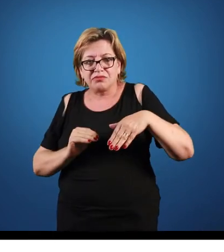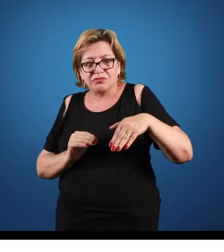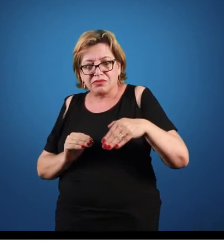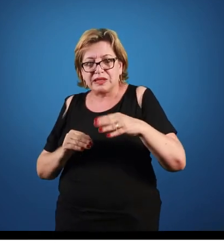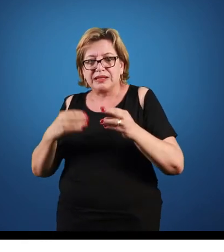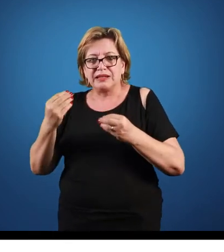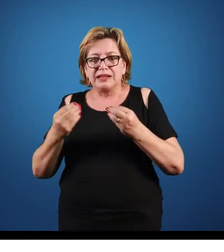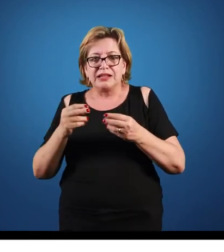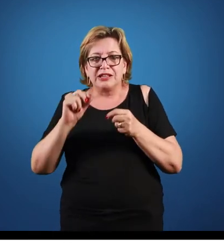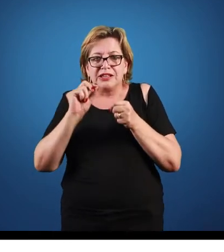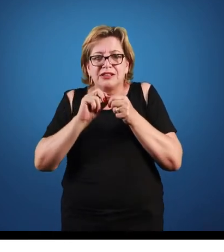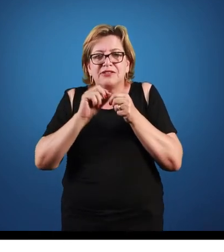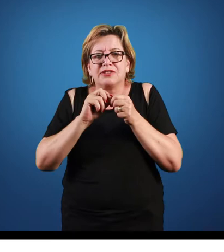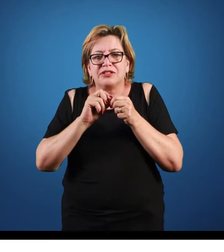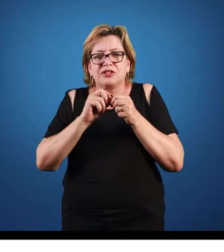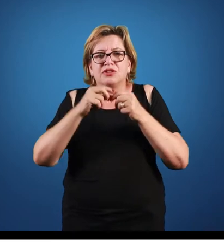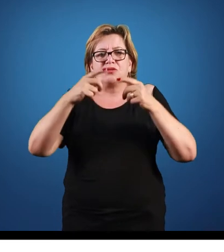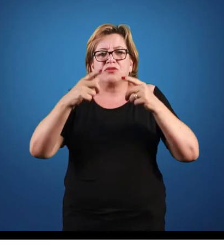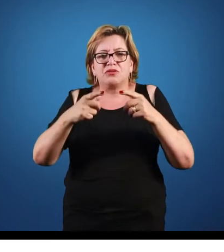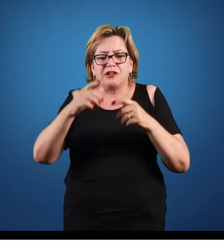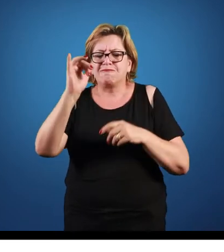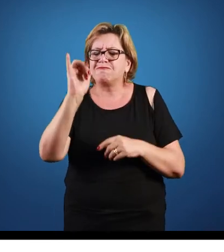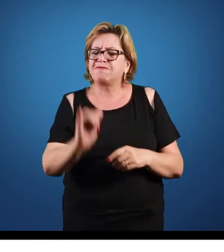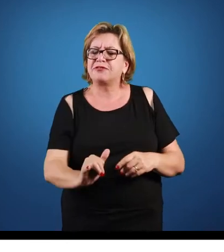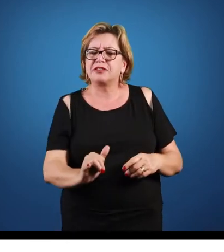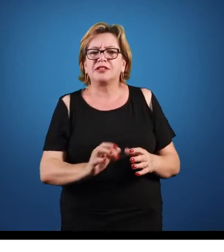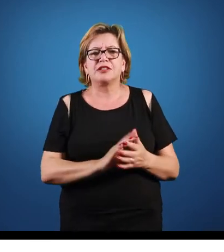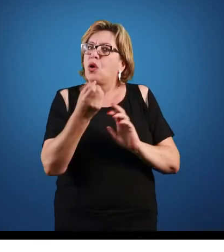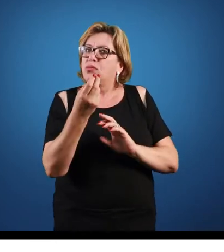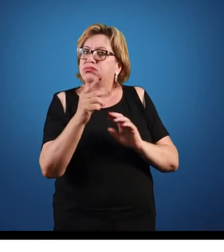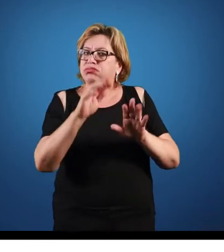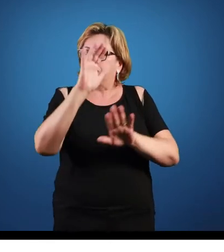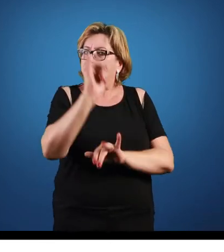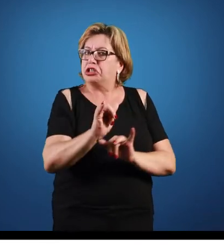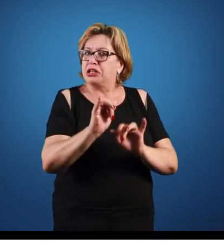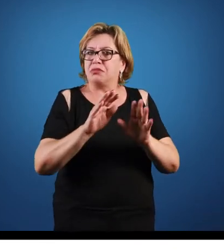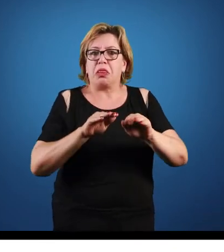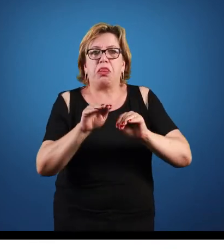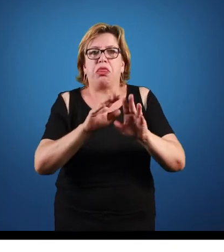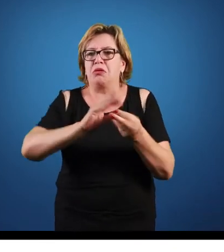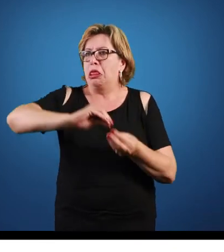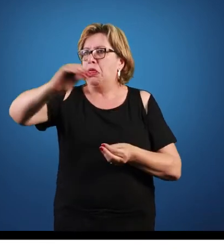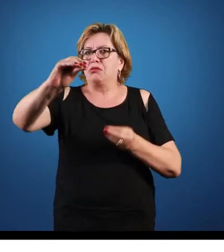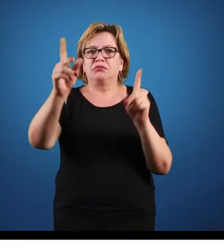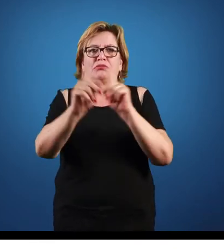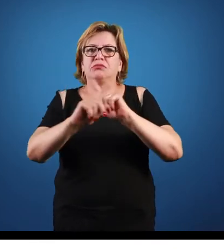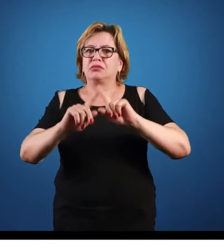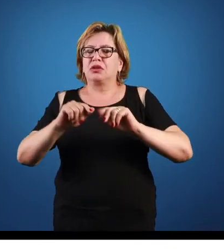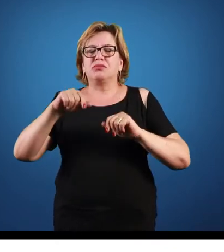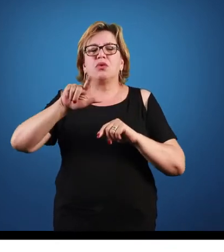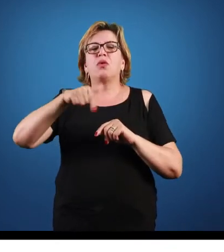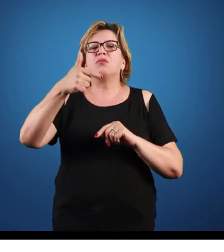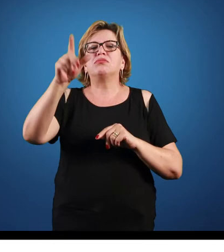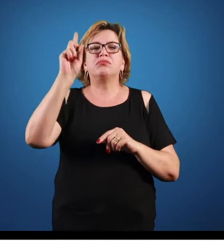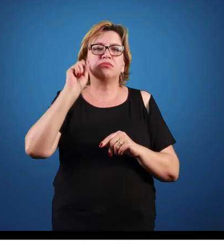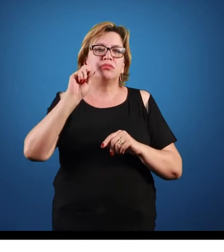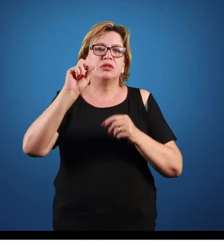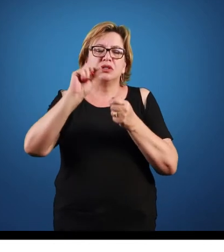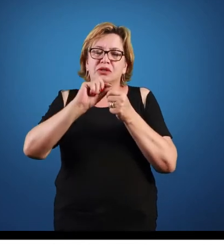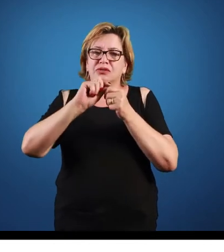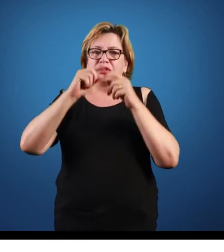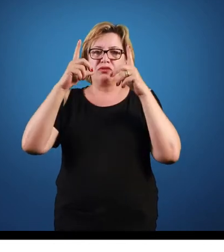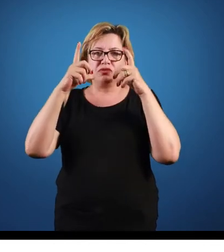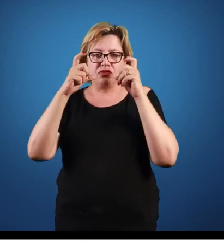objetos nele na mesa e cíntia ou deixar objetos mesmo do jeito que tá não mexer até o dia seguinte exatamente é